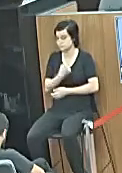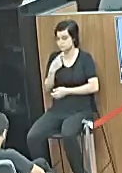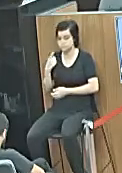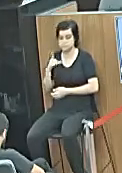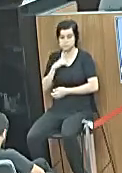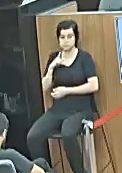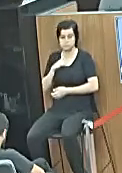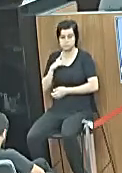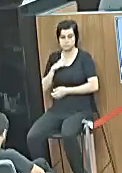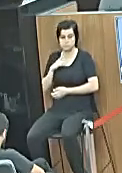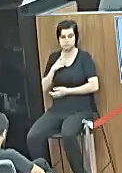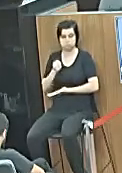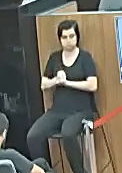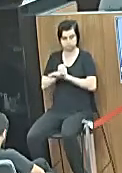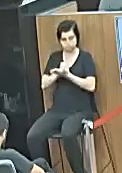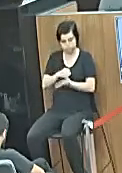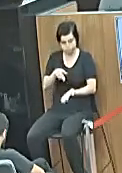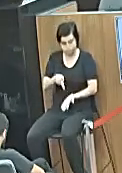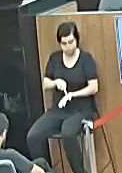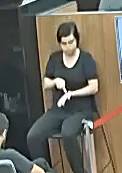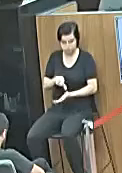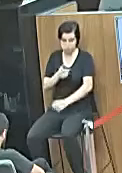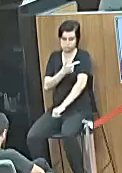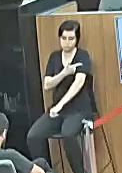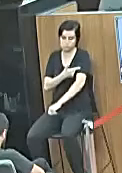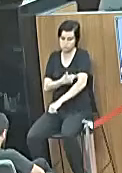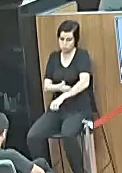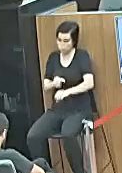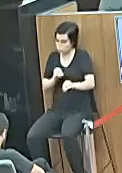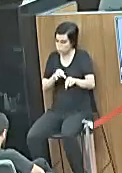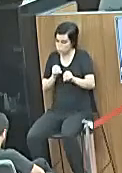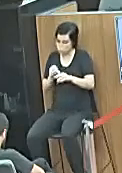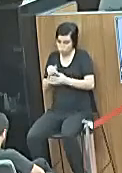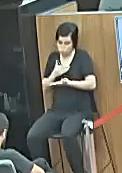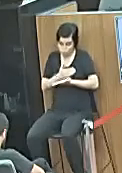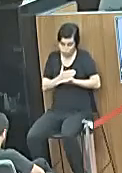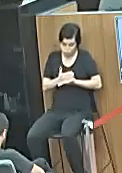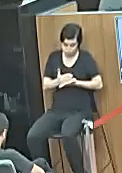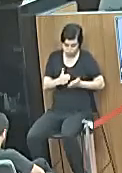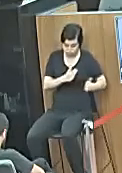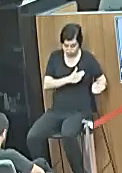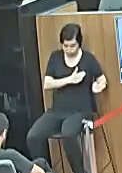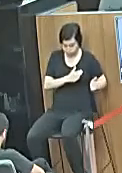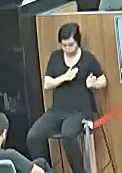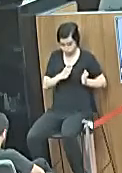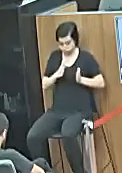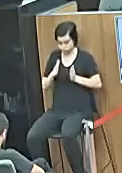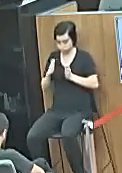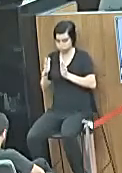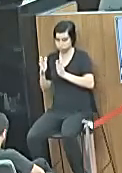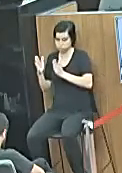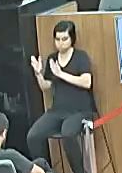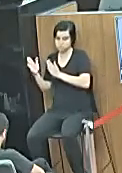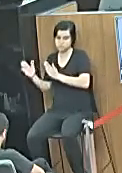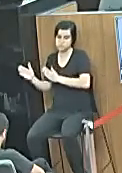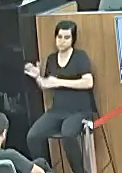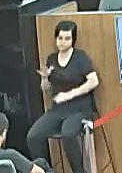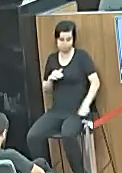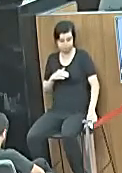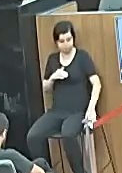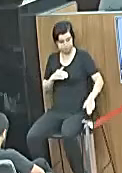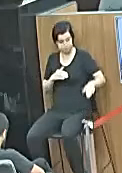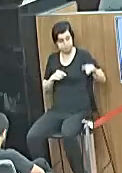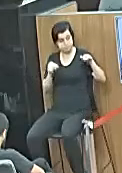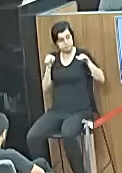fazer um investimento numa educação desde os primeiros idades desde o ensino fundamental para que nossos